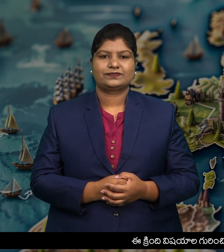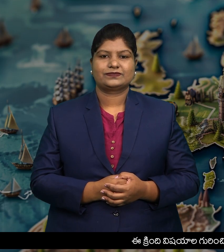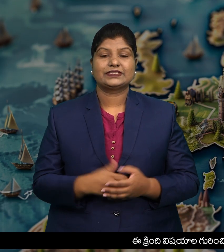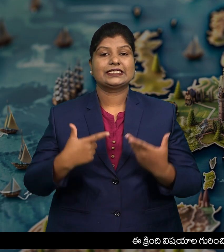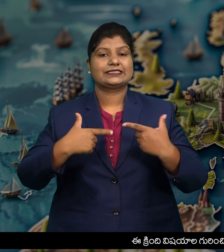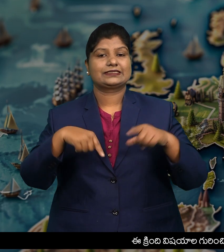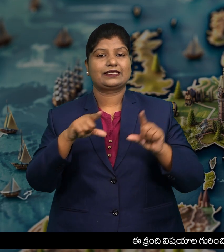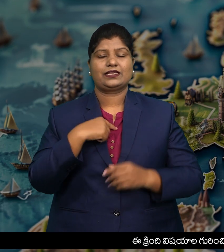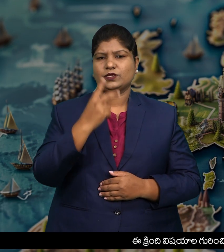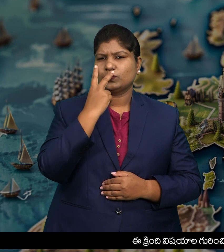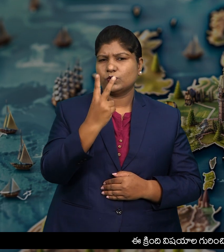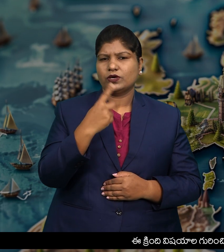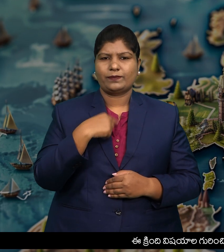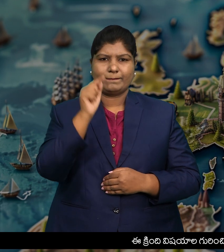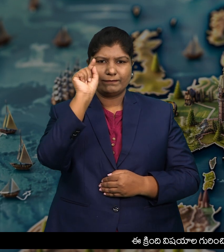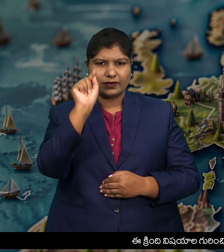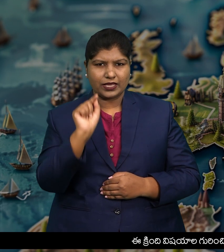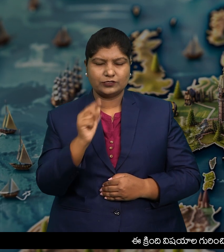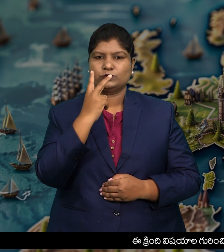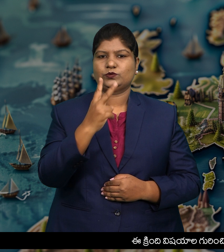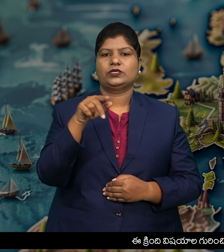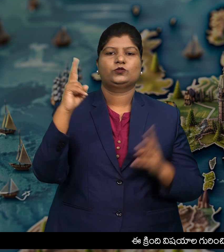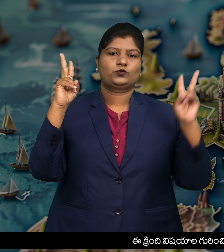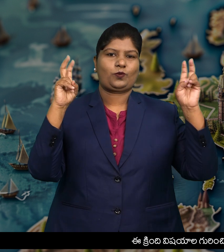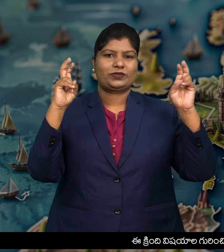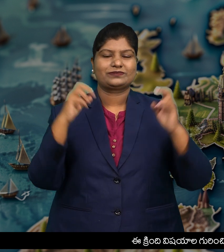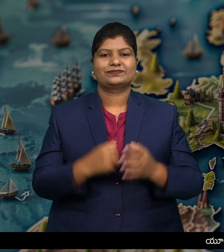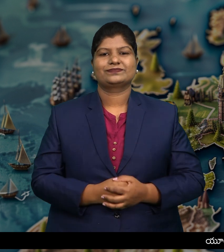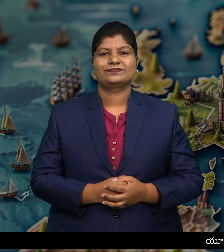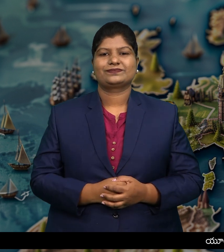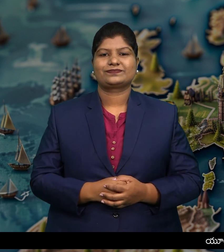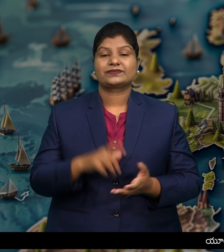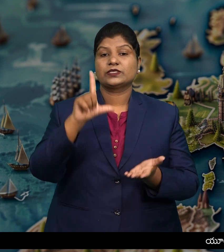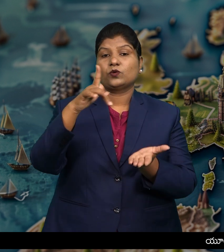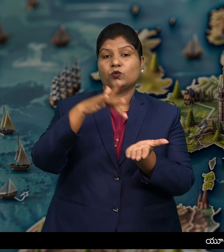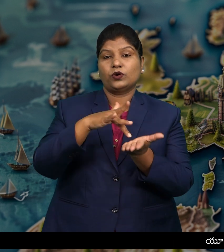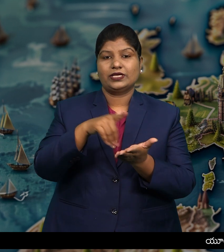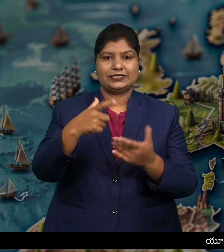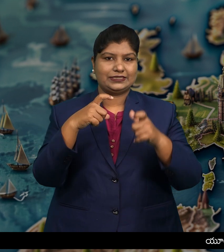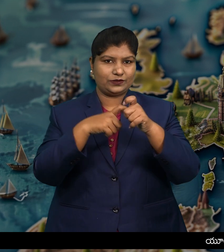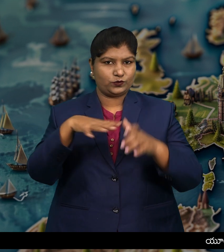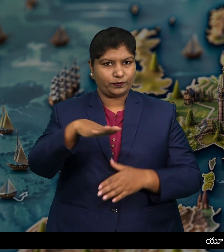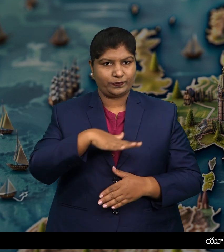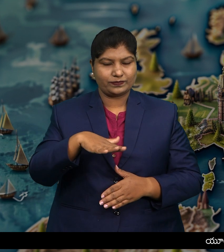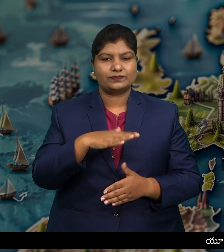ఈ క్రింది విషయాలను గురించి మనం ఇప్పుడు క్లుప్తంగా తెలుసుకుందాం. యూరప్ యొక్క స్థానం,